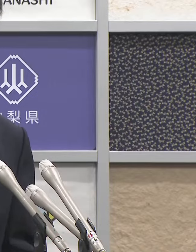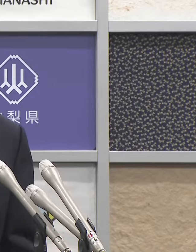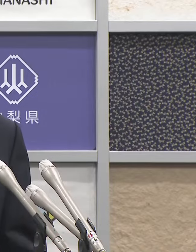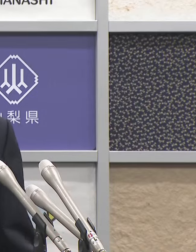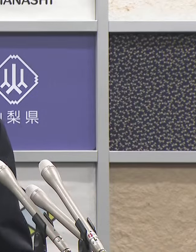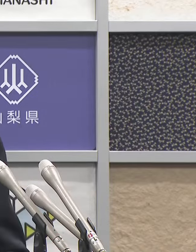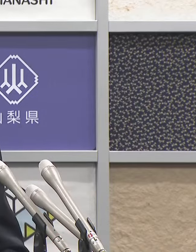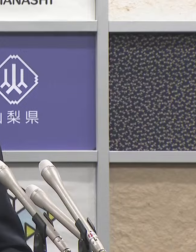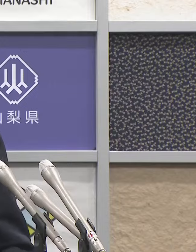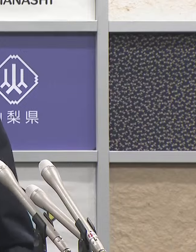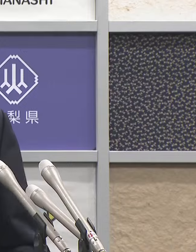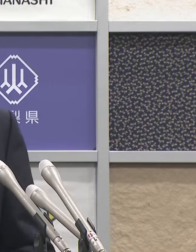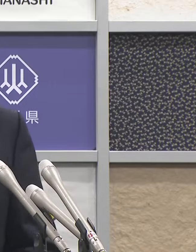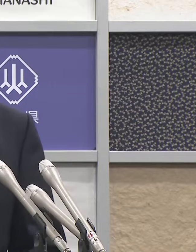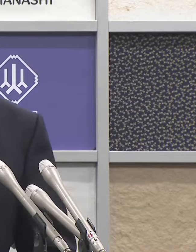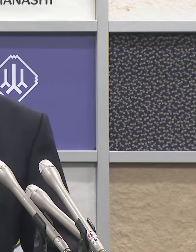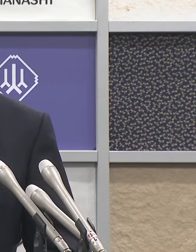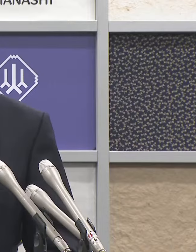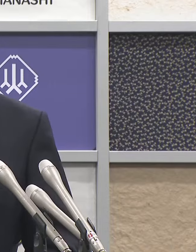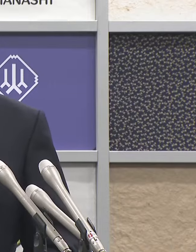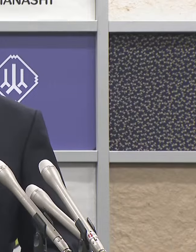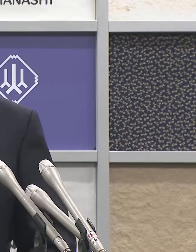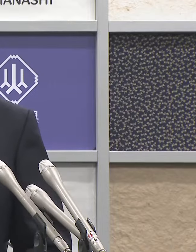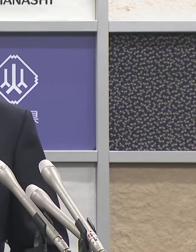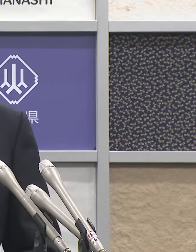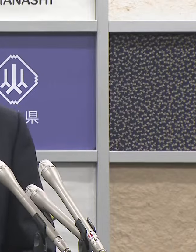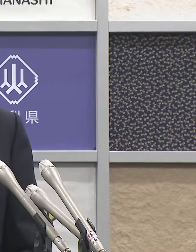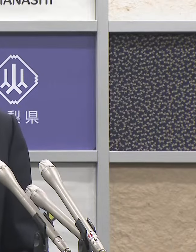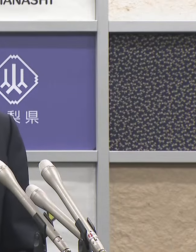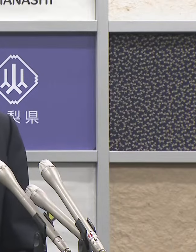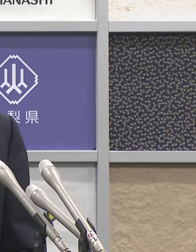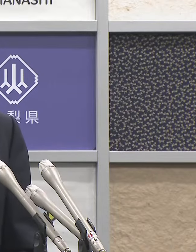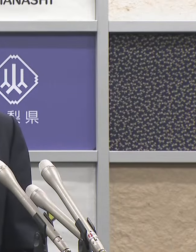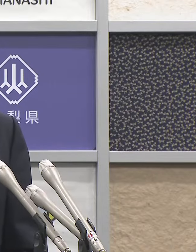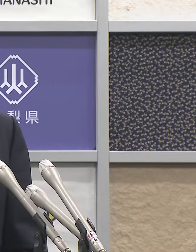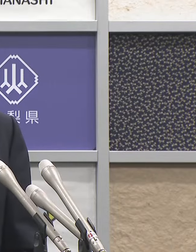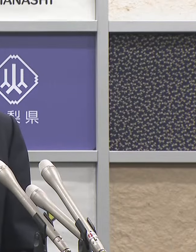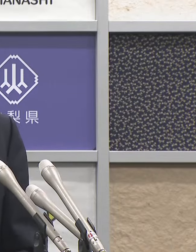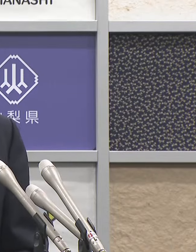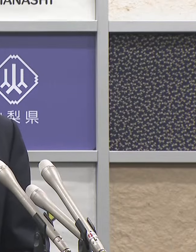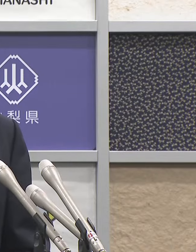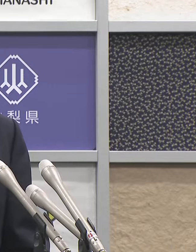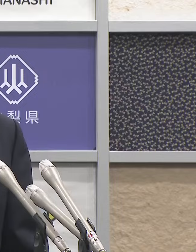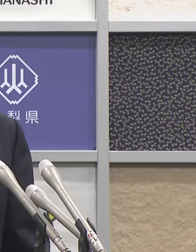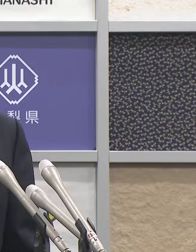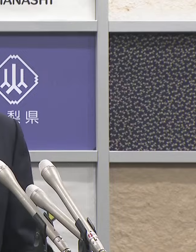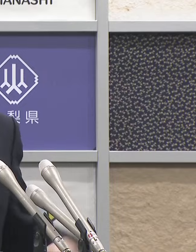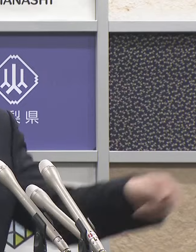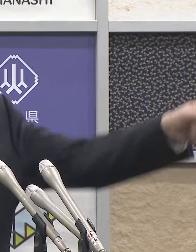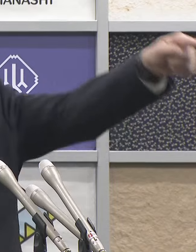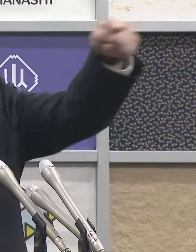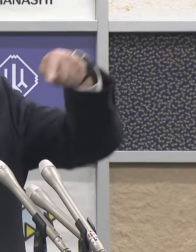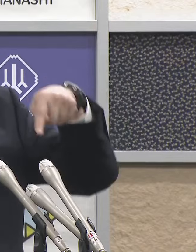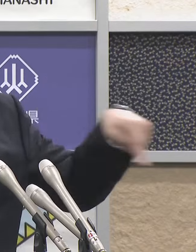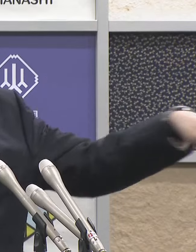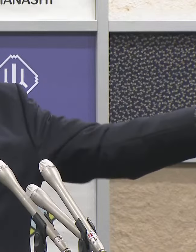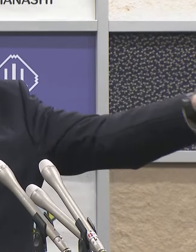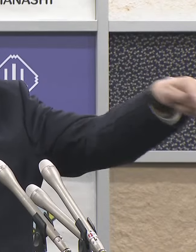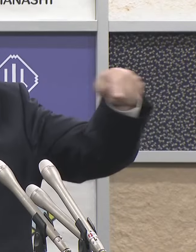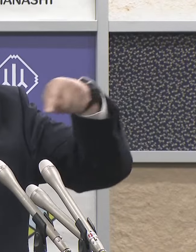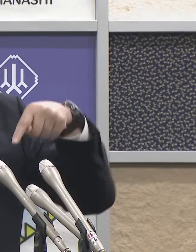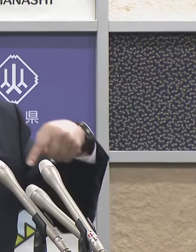ので、多くの その火山を志した人たちが、いろんな道があるねと。でそれが全てこう火